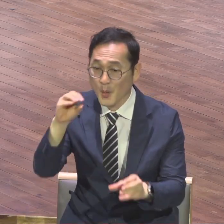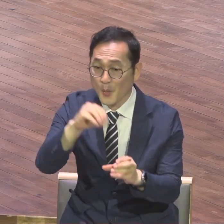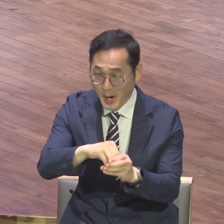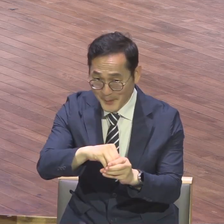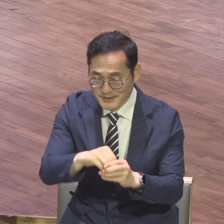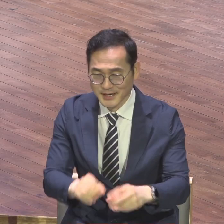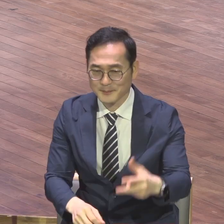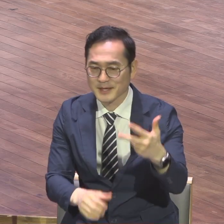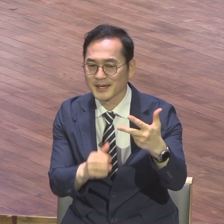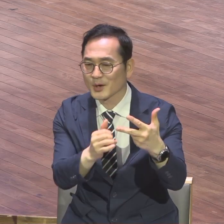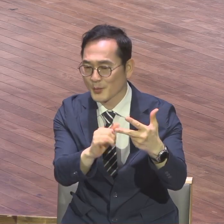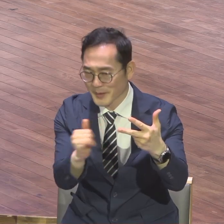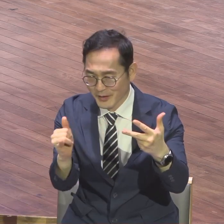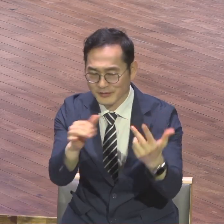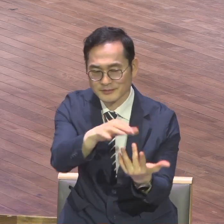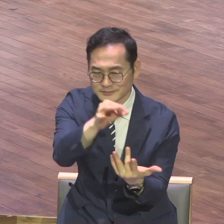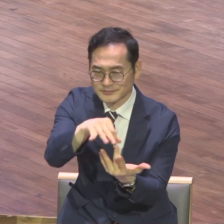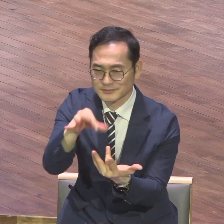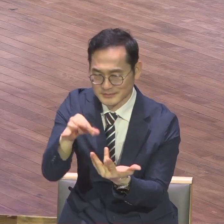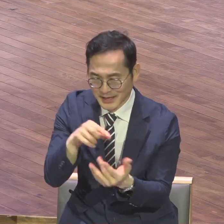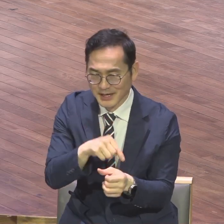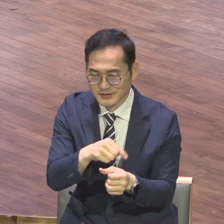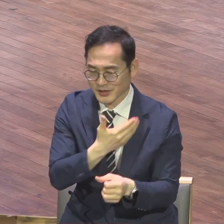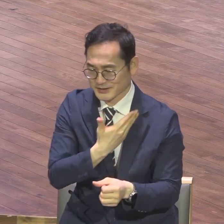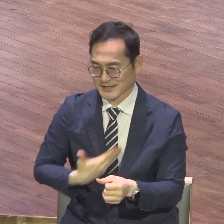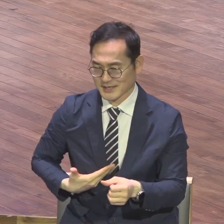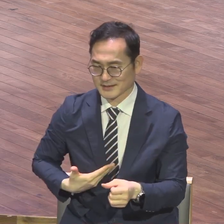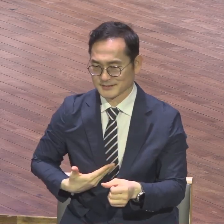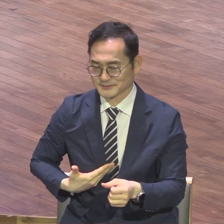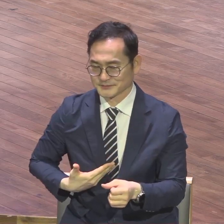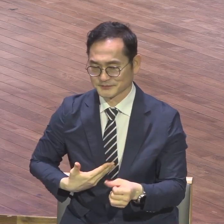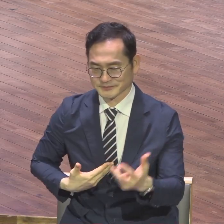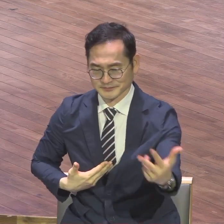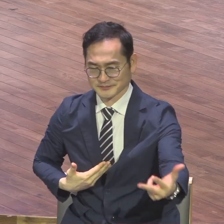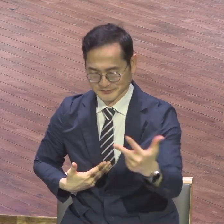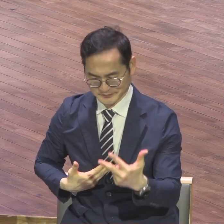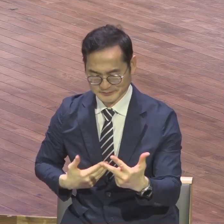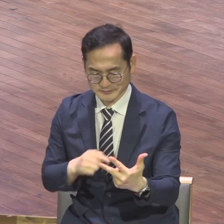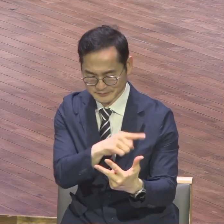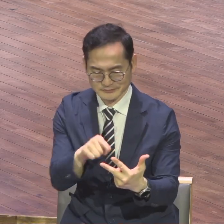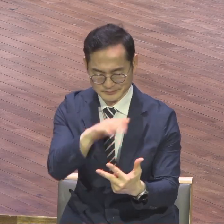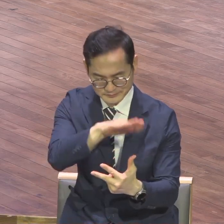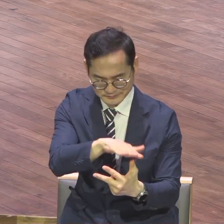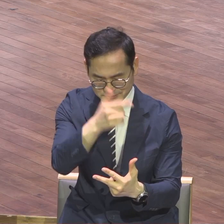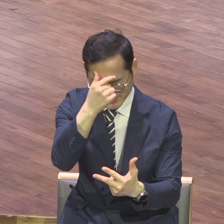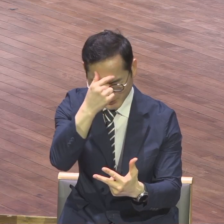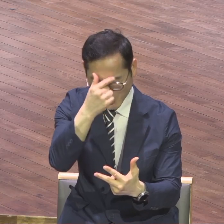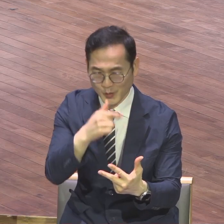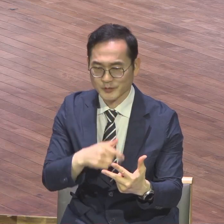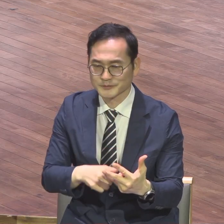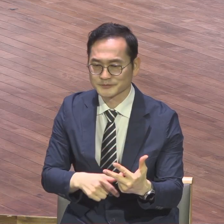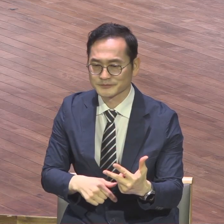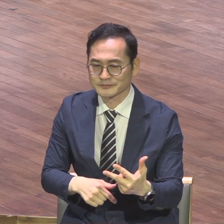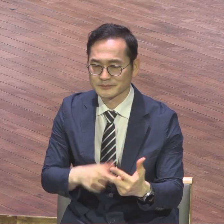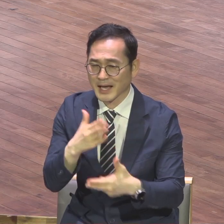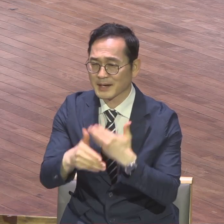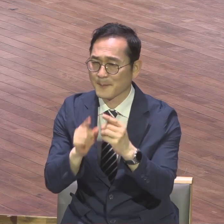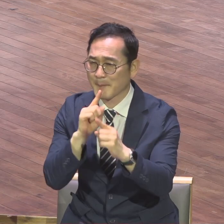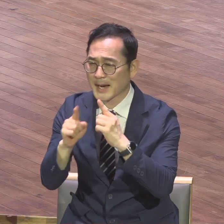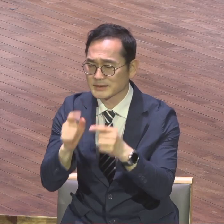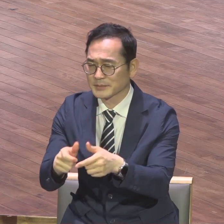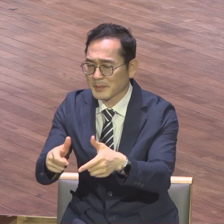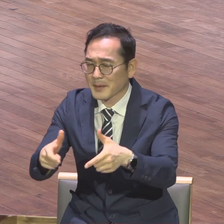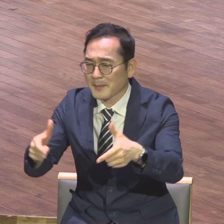입교했던 안디옥 사람 니골라를 택하여 사도들 앞에 세우니 사도들이 기도하고 그들에게 안수하니라. 하나님의 말씀이 점점